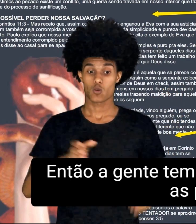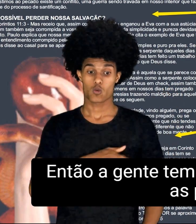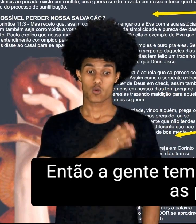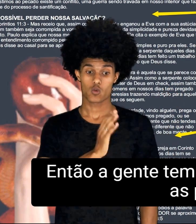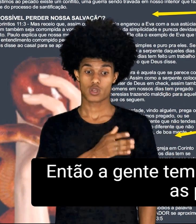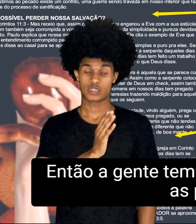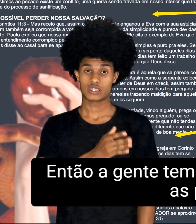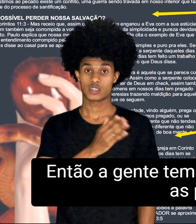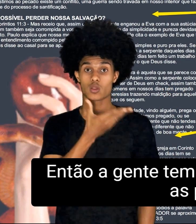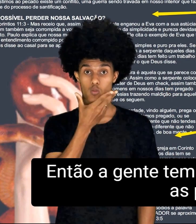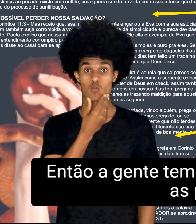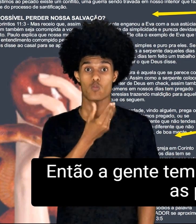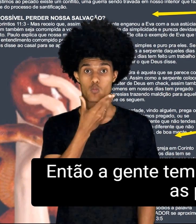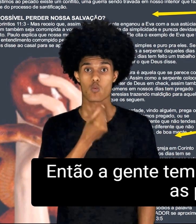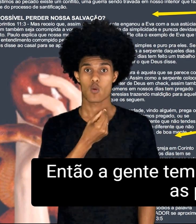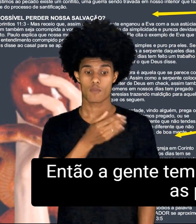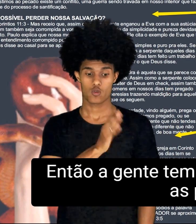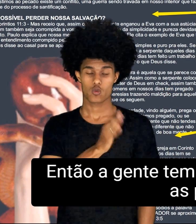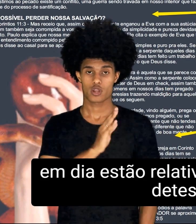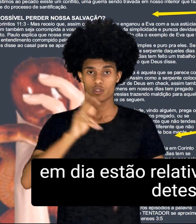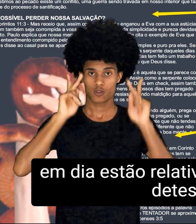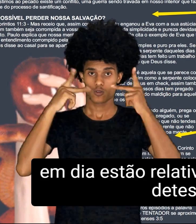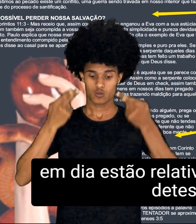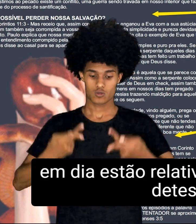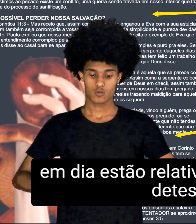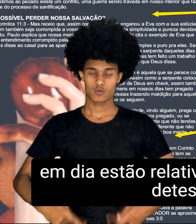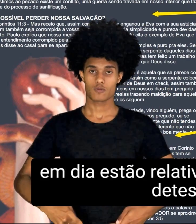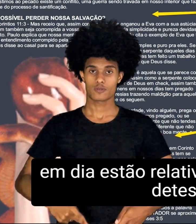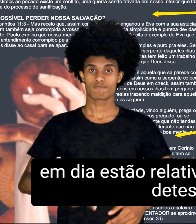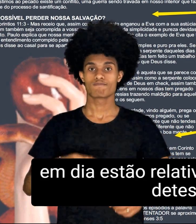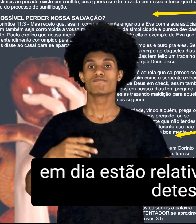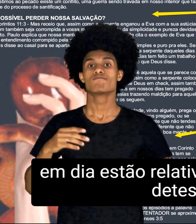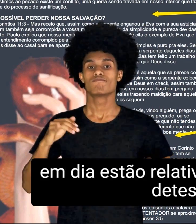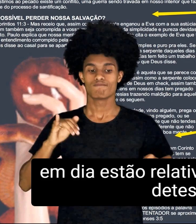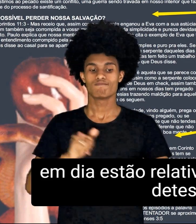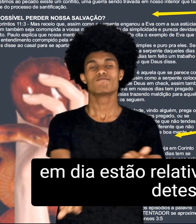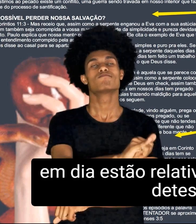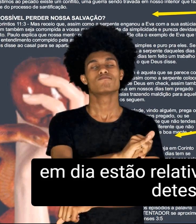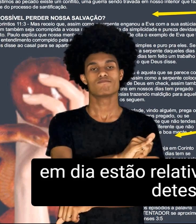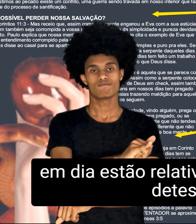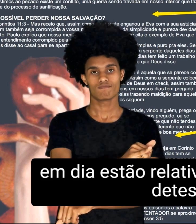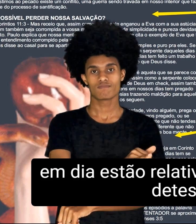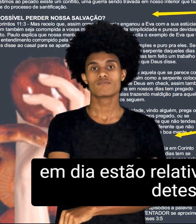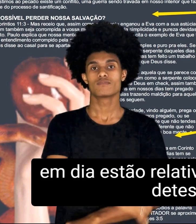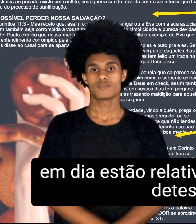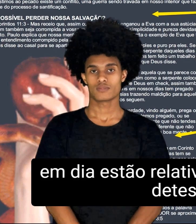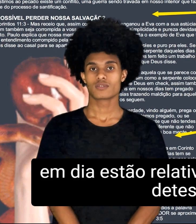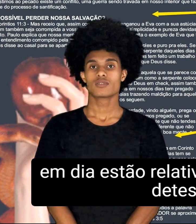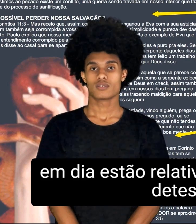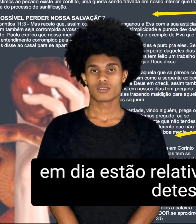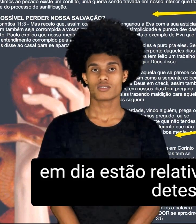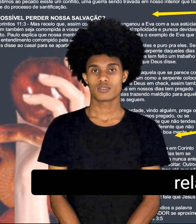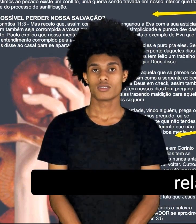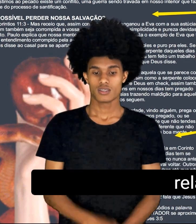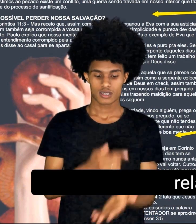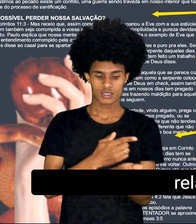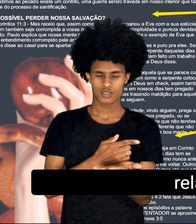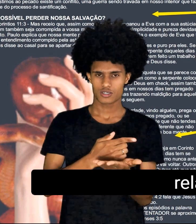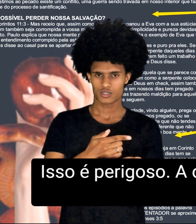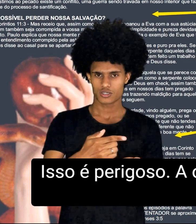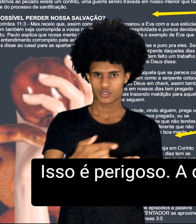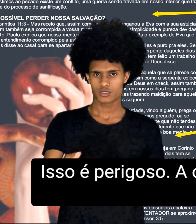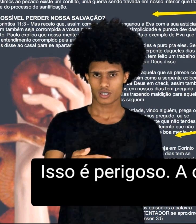Então a gente tem que prestar atenção, porque as pessoas hoje em dia estão relativizando a palavra de Deus, tá? Eu detesto essa palavra